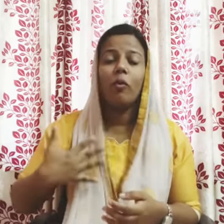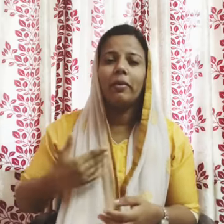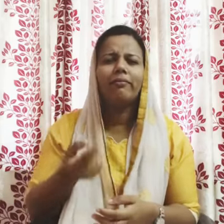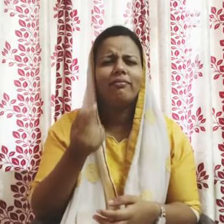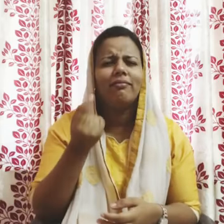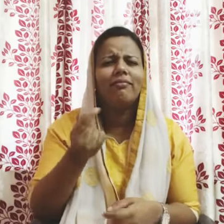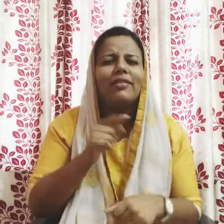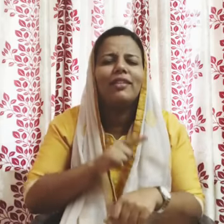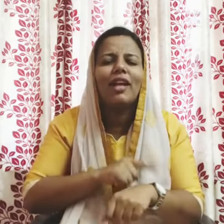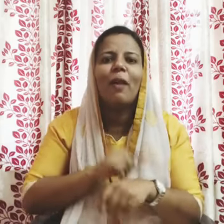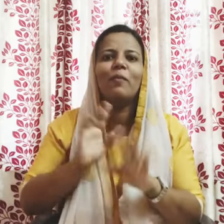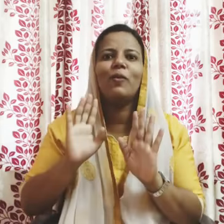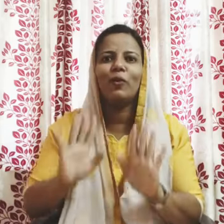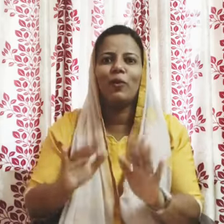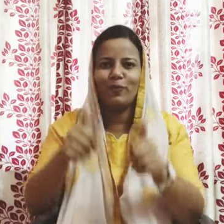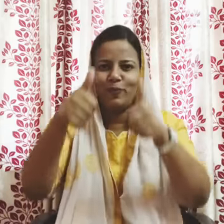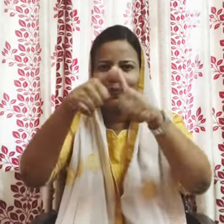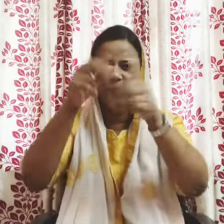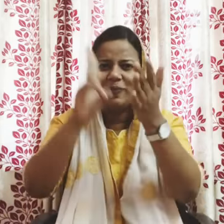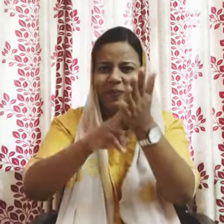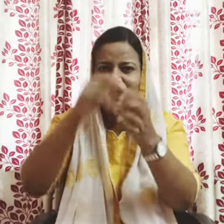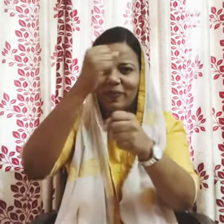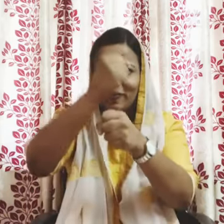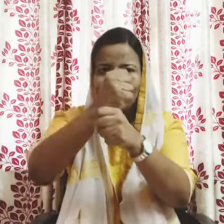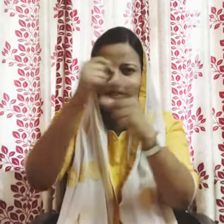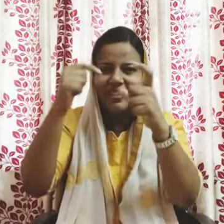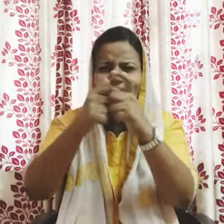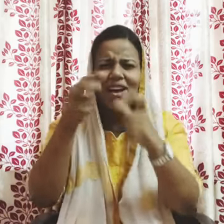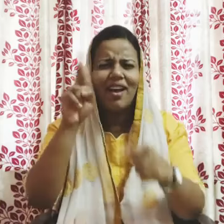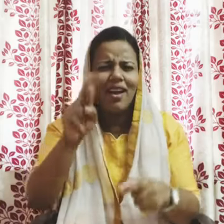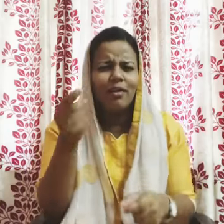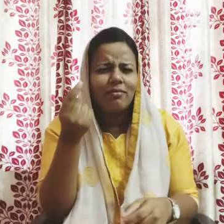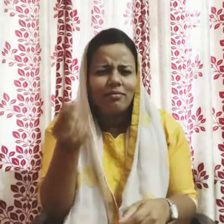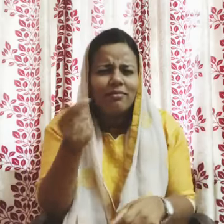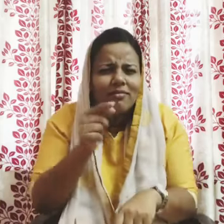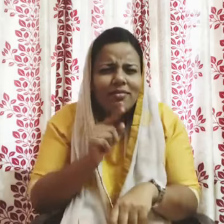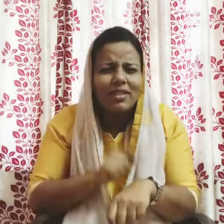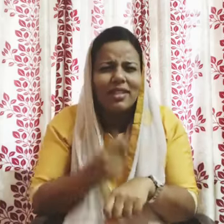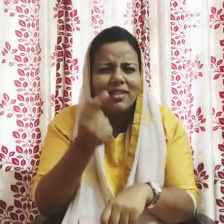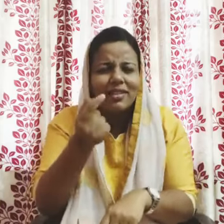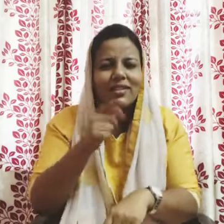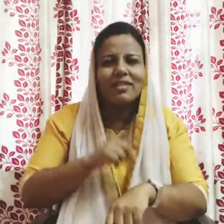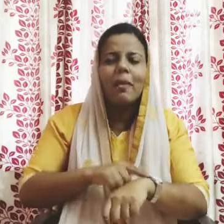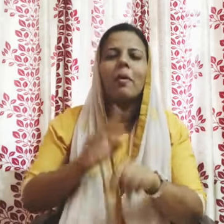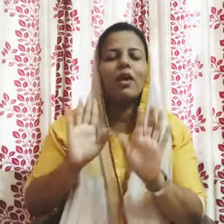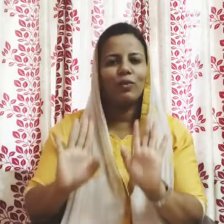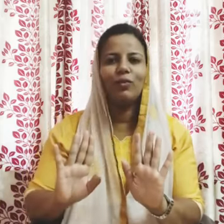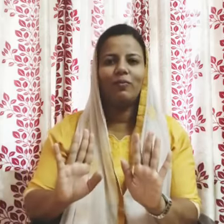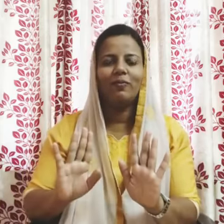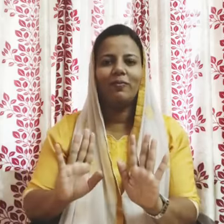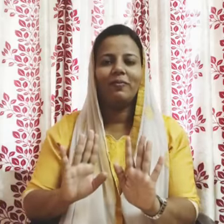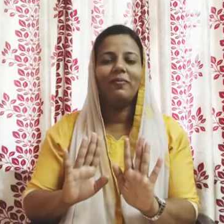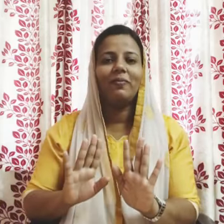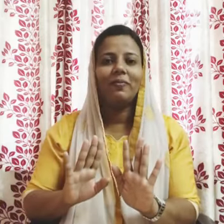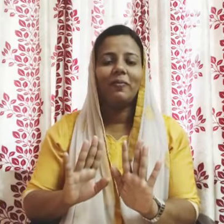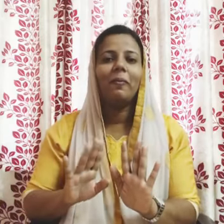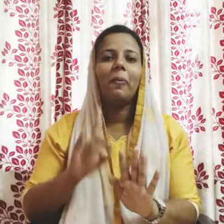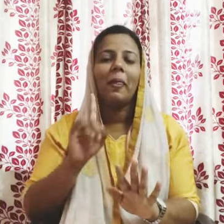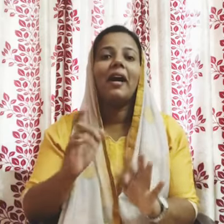കോപം ഫോർ ഹിസ് ആങ്കർ ഈസ് ബട്ട് ഫോർ എ മൂമെന്റ്. അവന്റെ കോപം ക്ഷണനേരത്തേക്കേ ഉള്ളൂ, ഒരു നിമിഷത്തേക്കേ ഉള്ളൂ. അവൻ